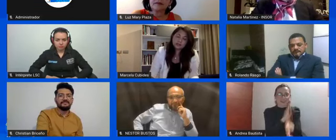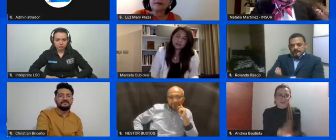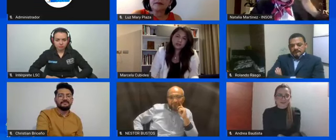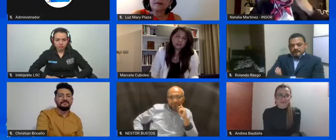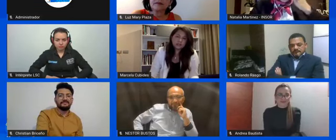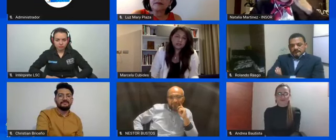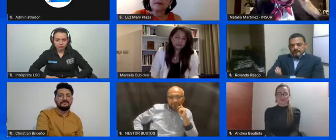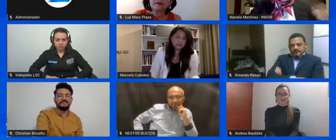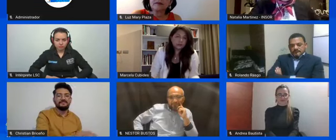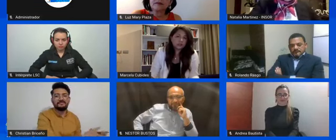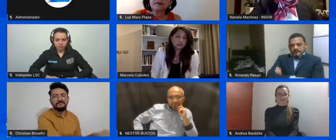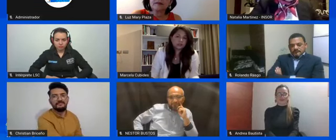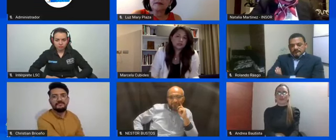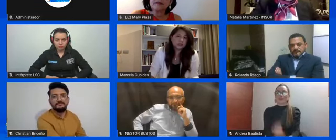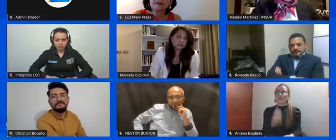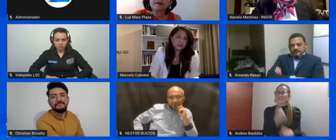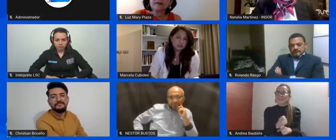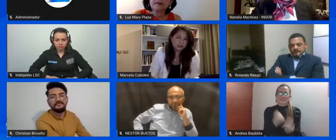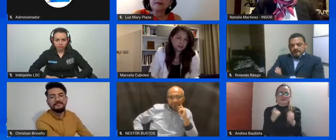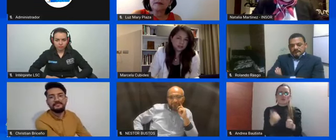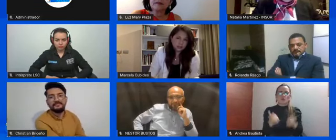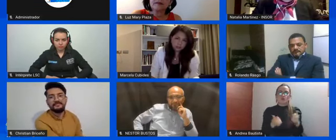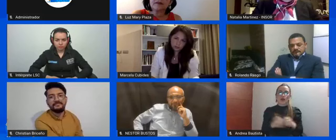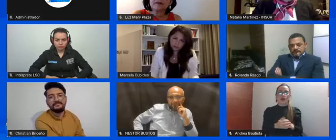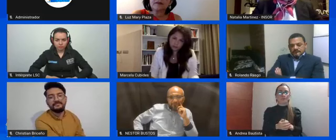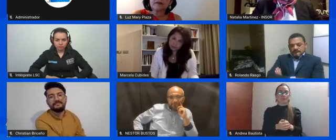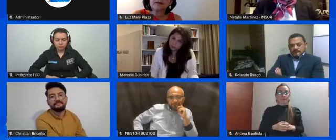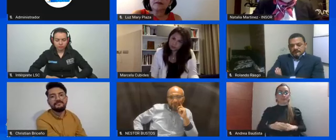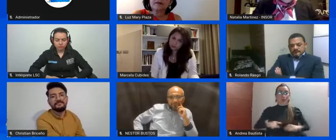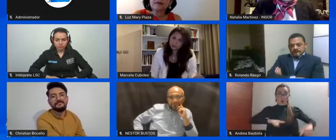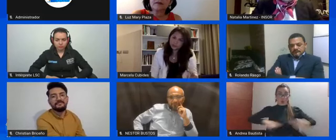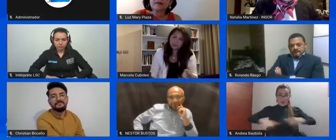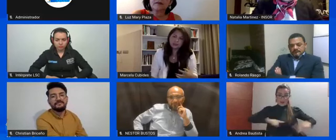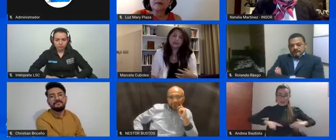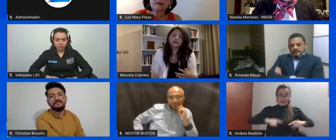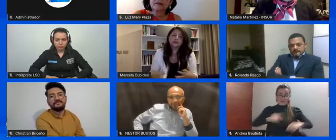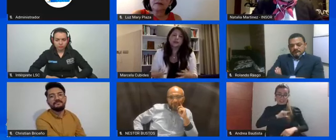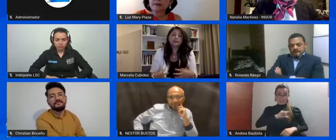fue la organización y modernización administrativa del INSOR. Digamos